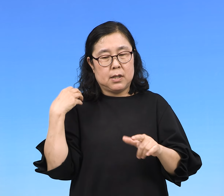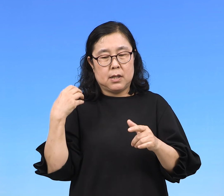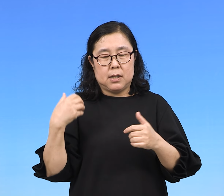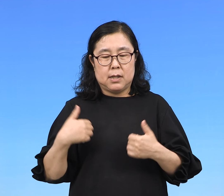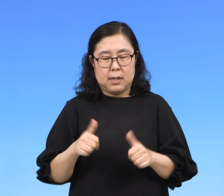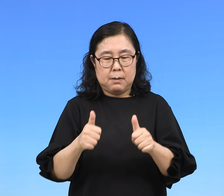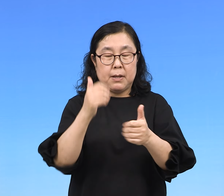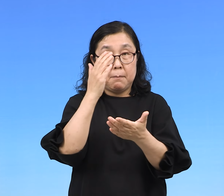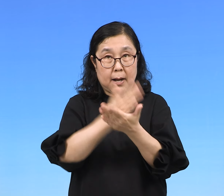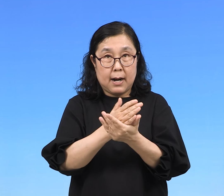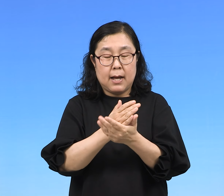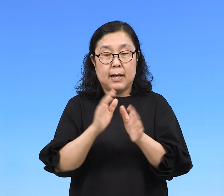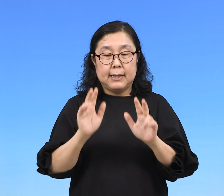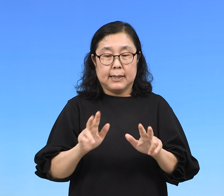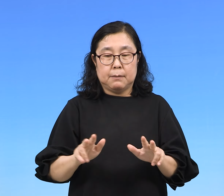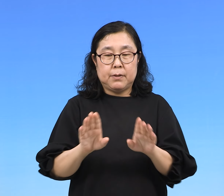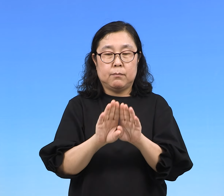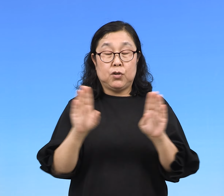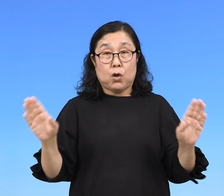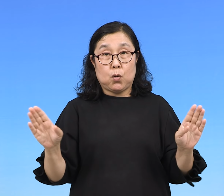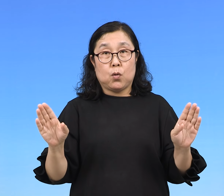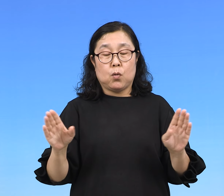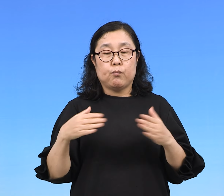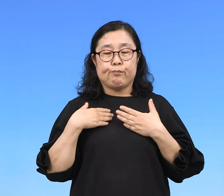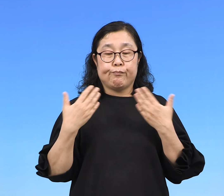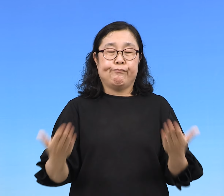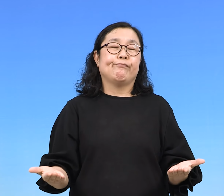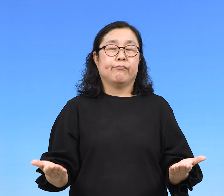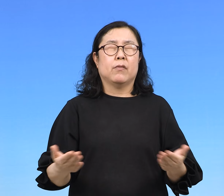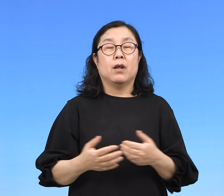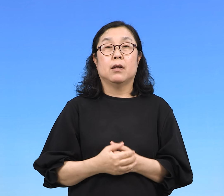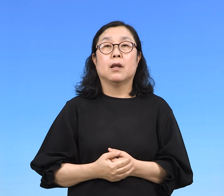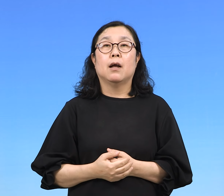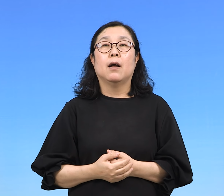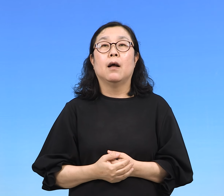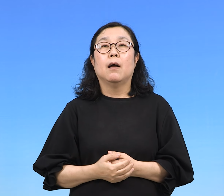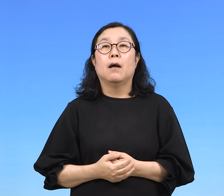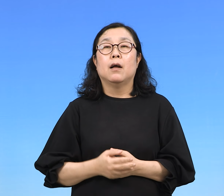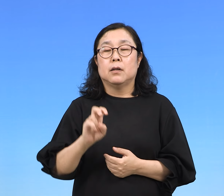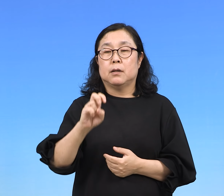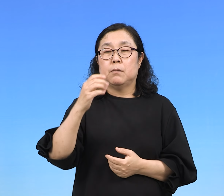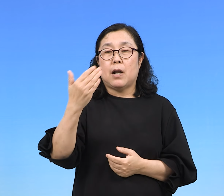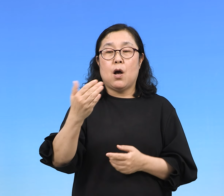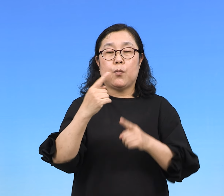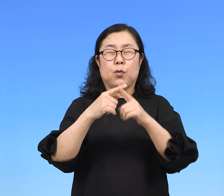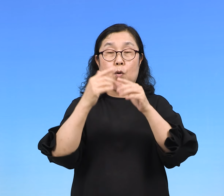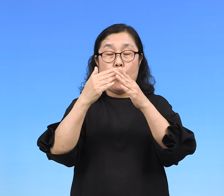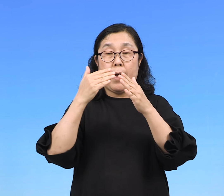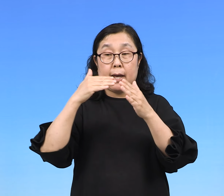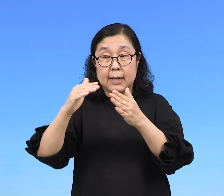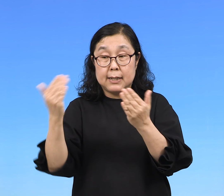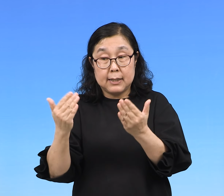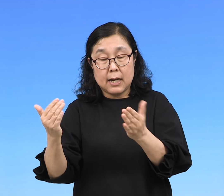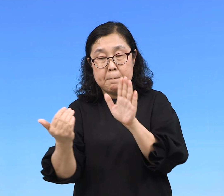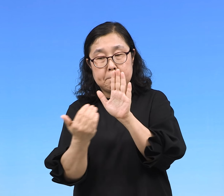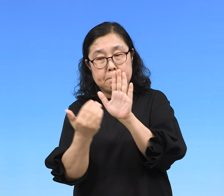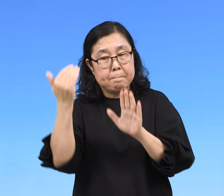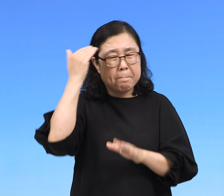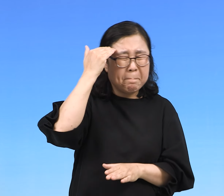그랬습니다. 우리 지금 이제 개점 휴업 상태다. 우리가 열심히 내면은 이게 지금 수문아우 교회로 가는데